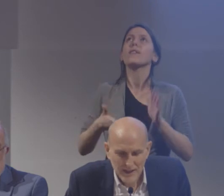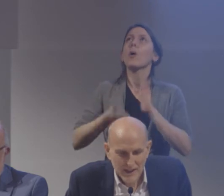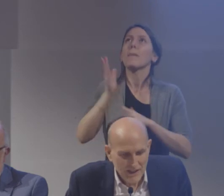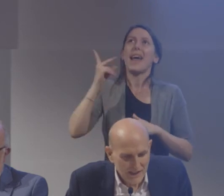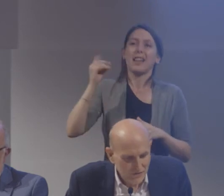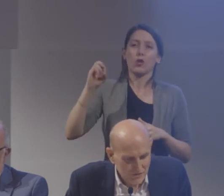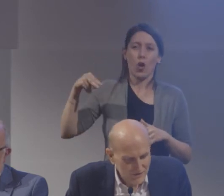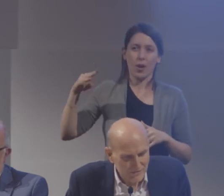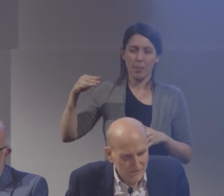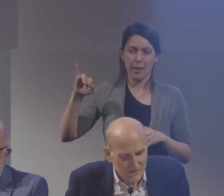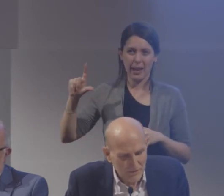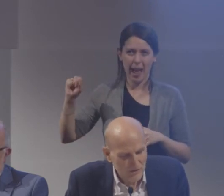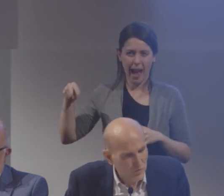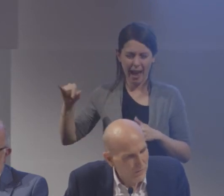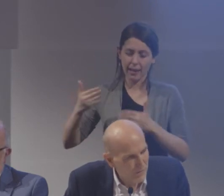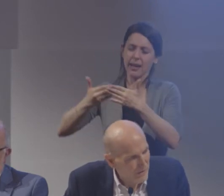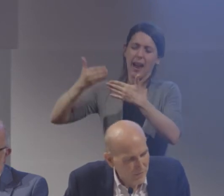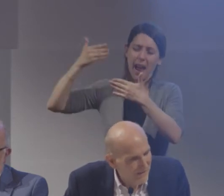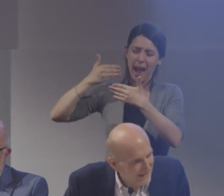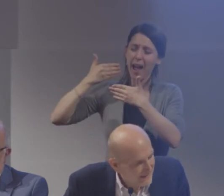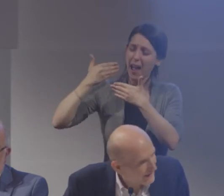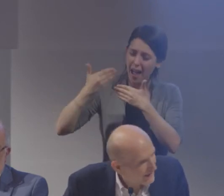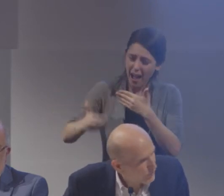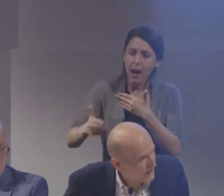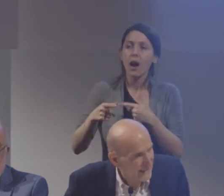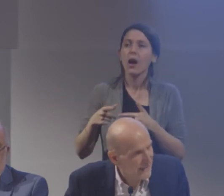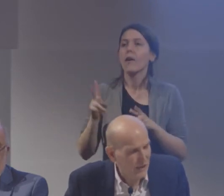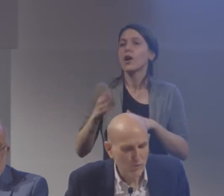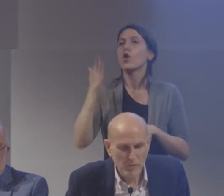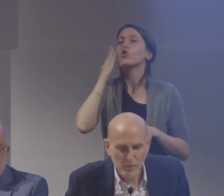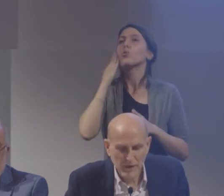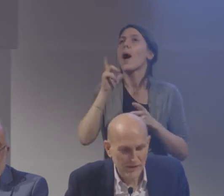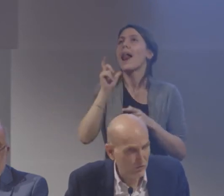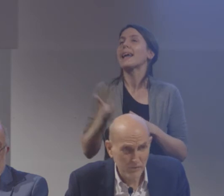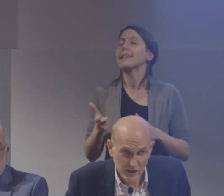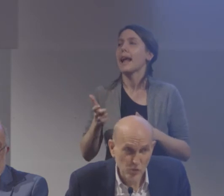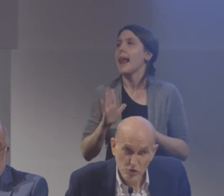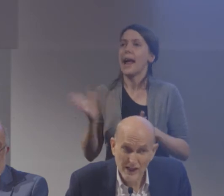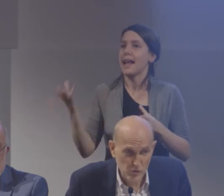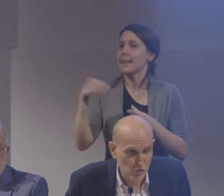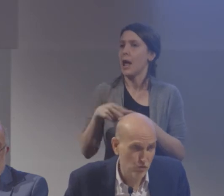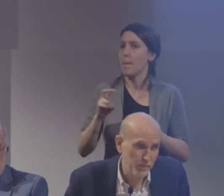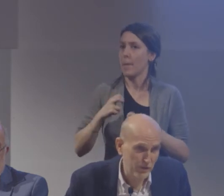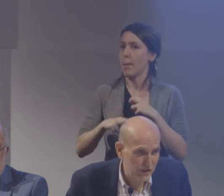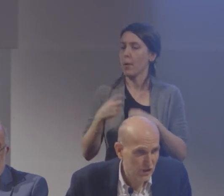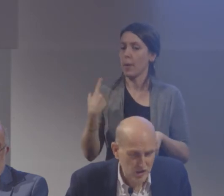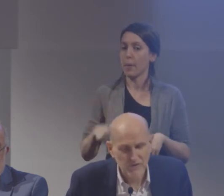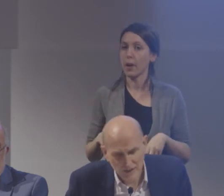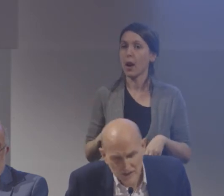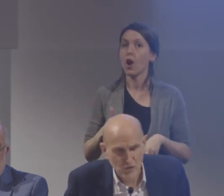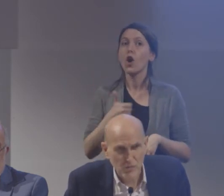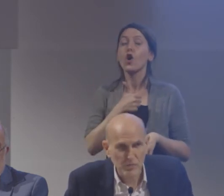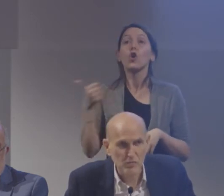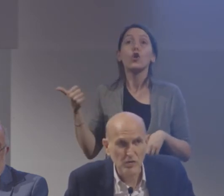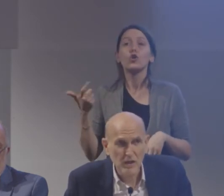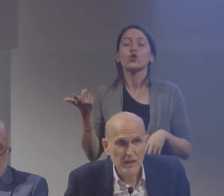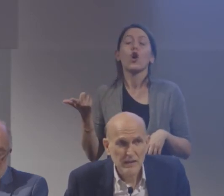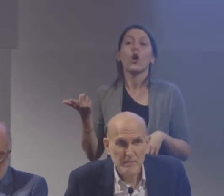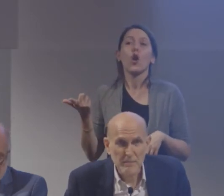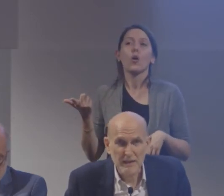prima, è un tema che insomma abbiamo sempre davanti nella scuola italiana come un problema particolarmente cruciale, non solo sul piano delle cifre, che sono